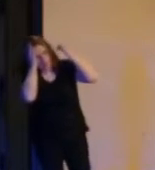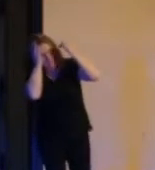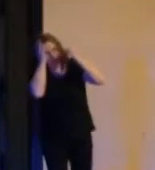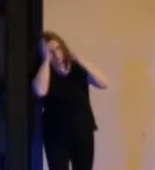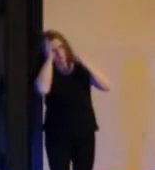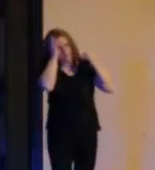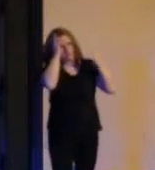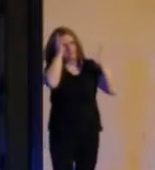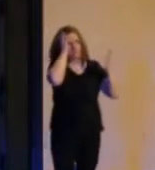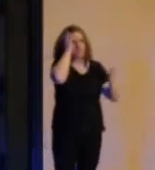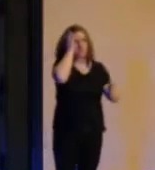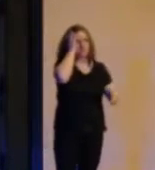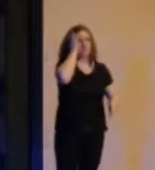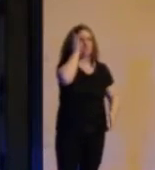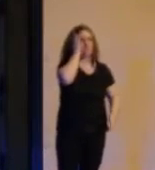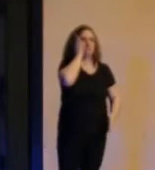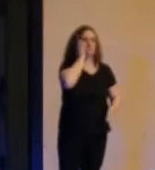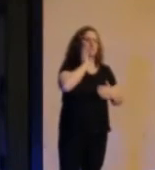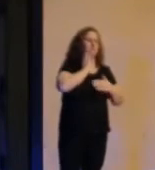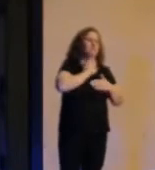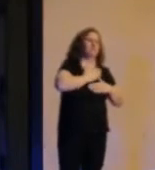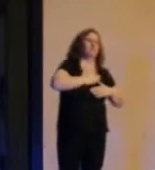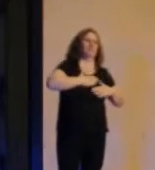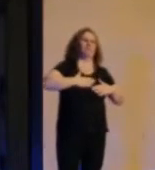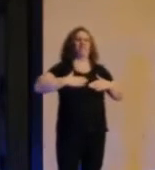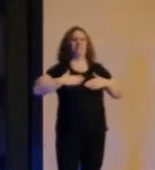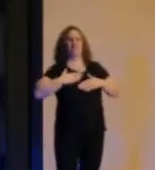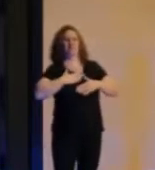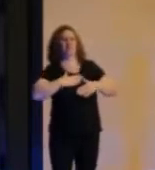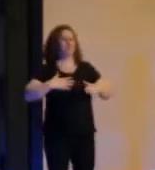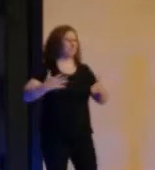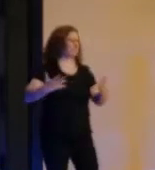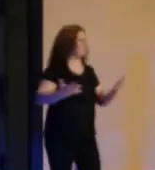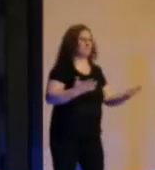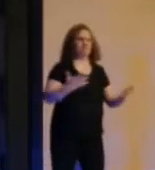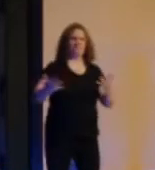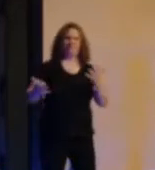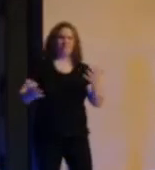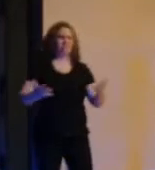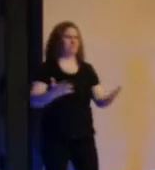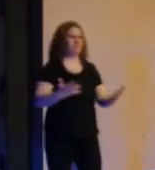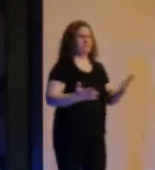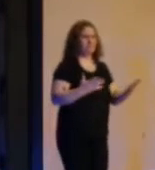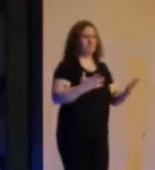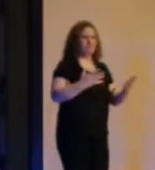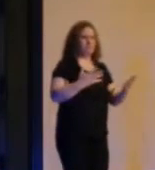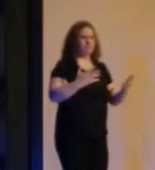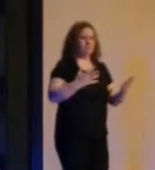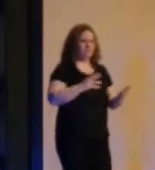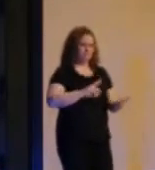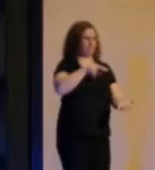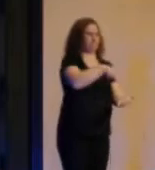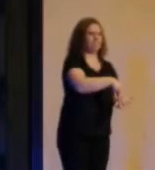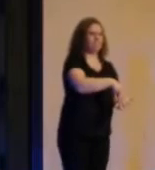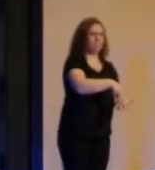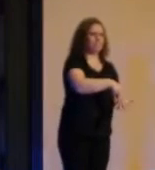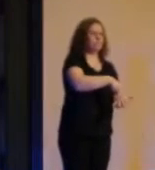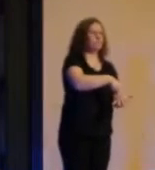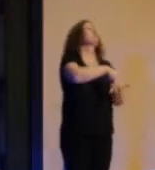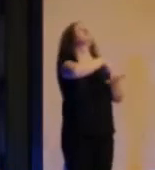Palpa su espacio, su contorno. Intenta incorporarse. Tropieza y cae.